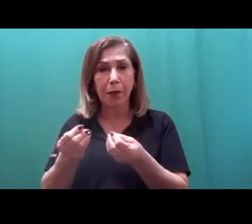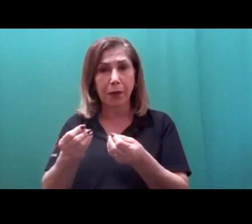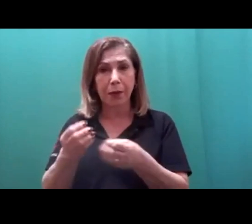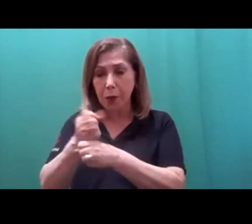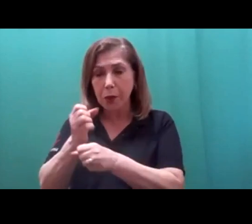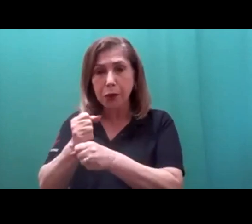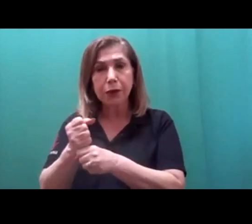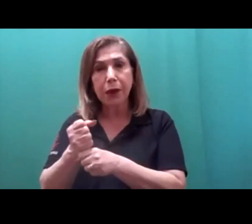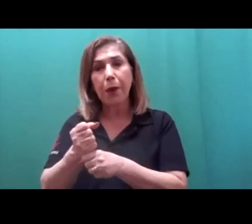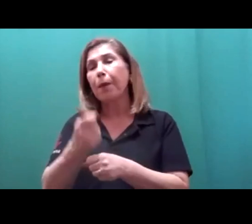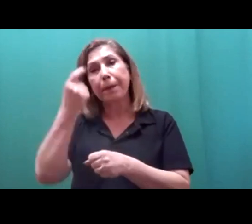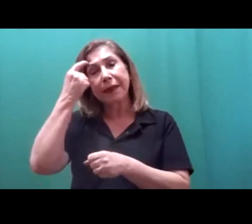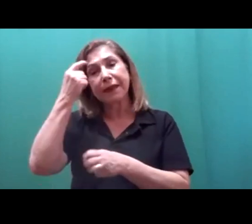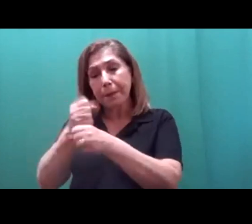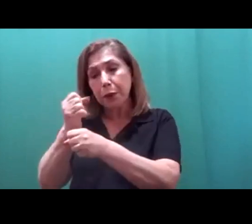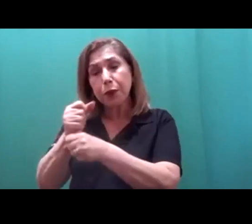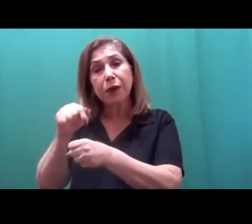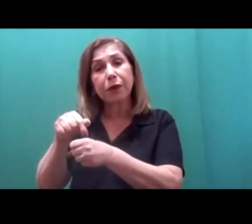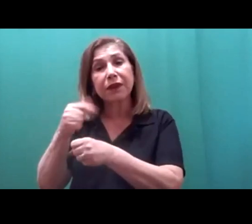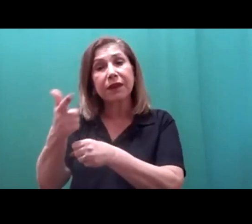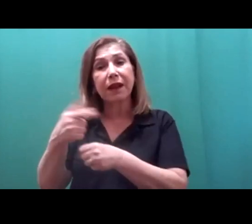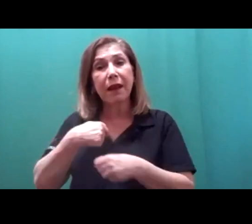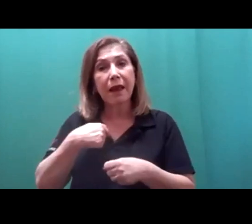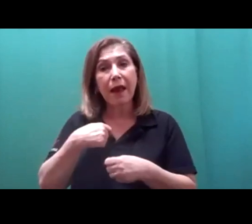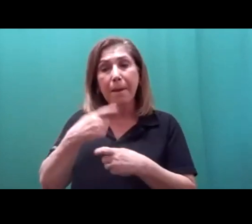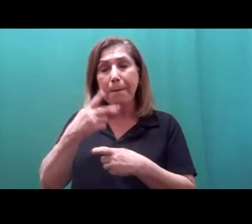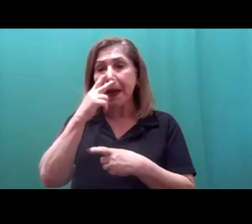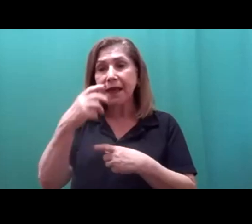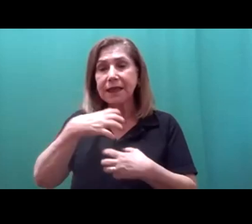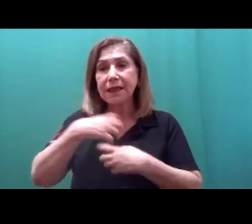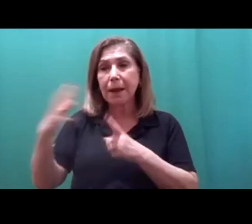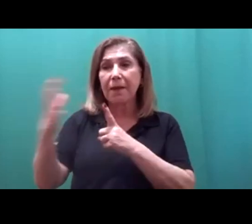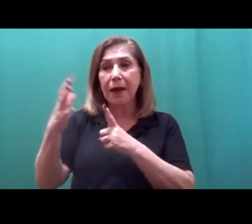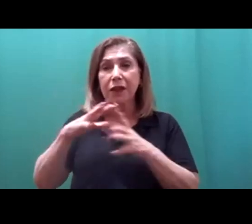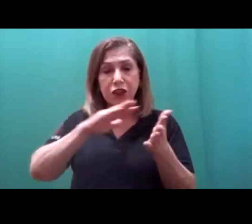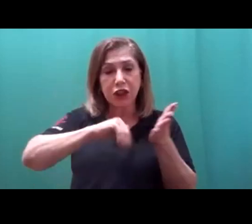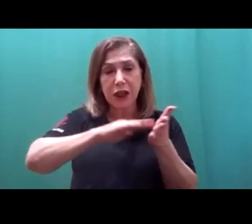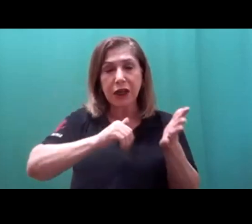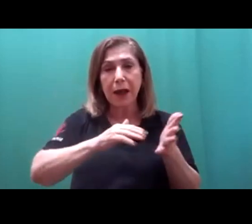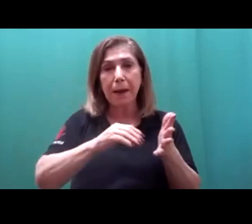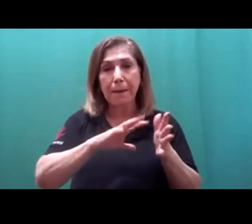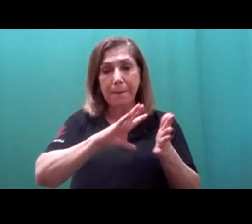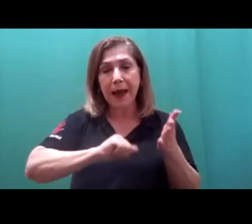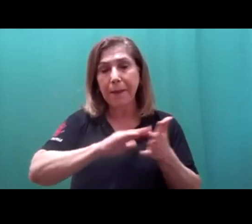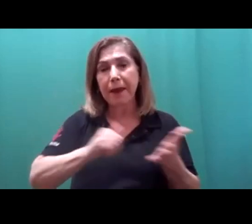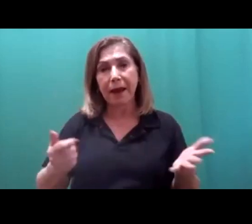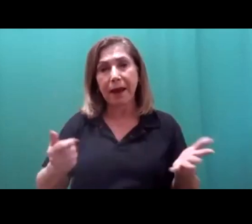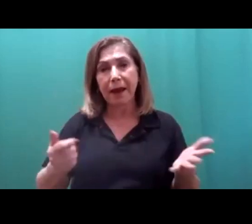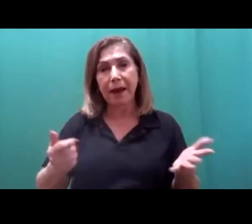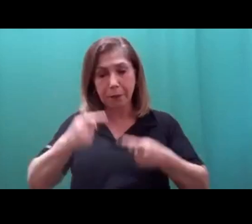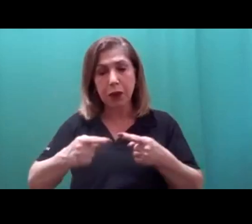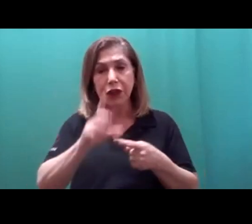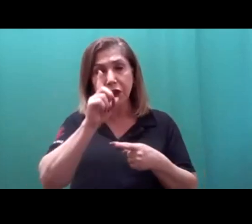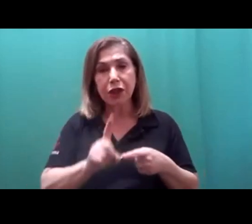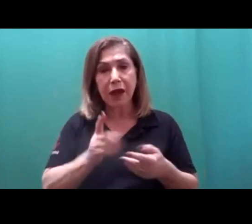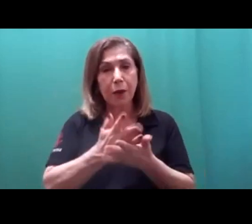consegue pensar em produção se você toda hora tem uma ameaça de tirar a sua terra, de tirarem as políticas públicas, é uma escola